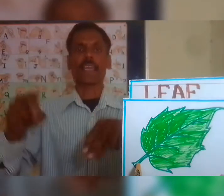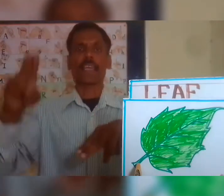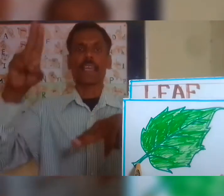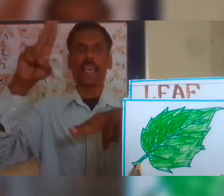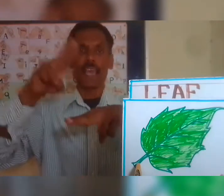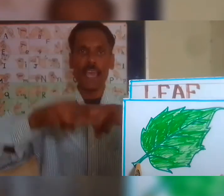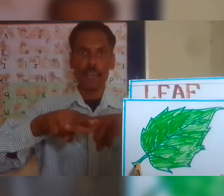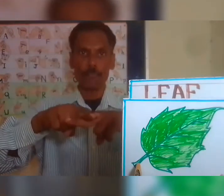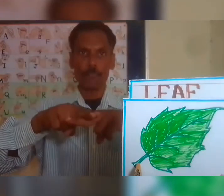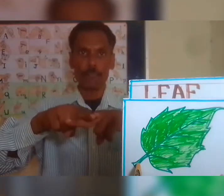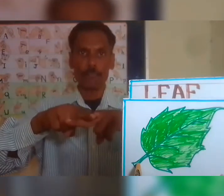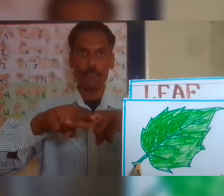F